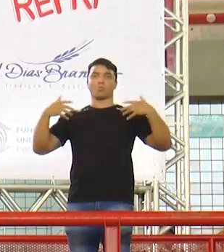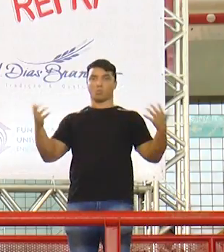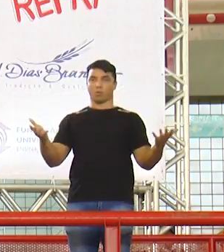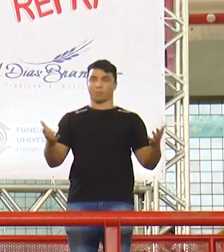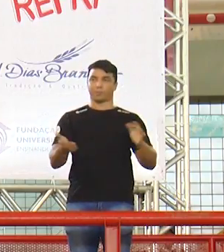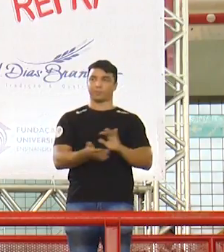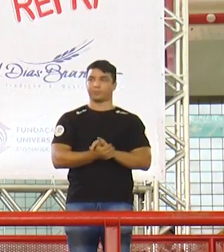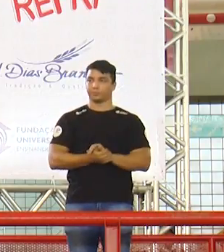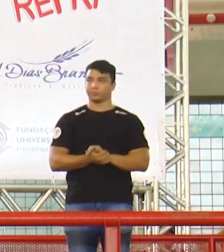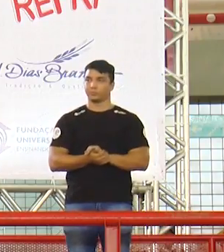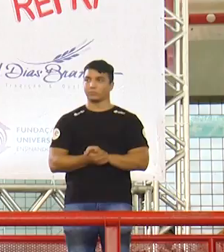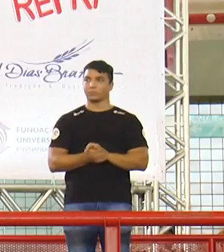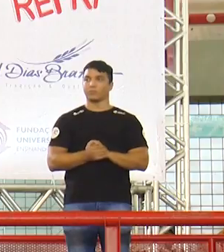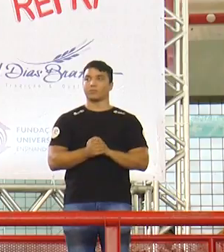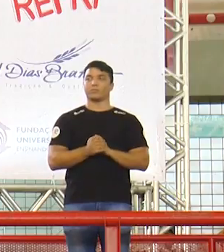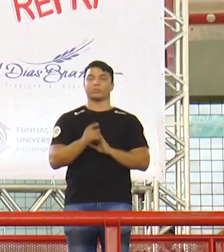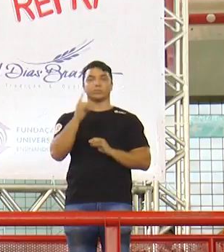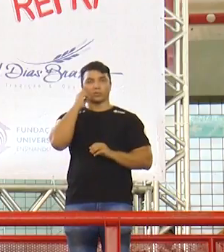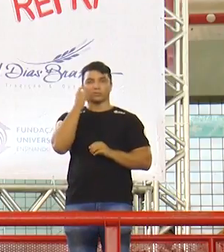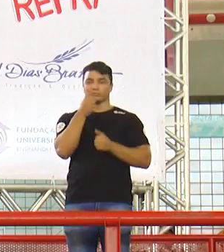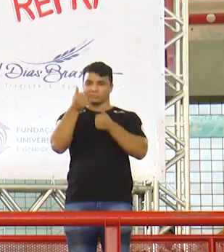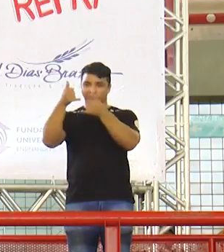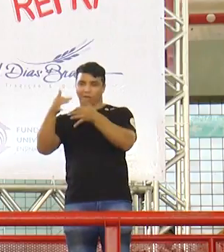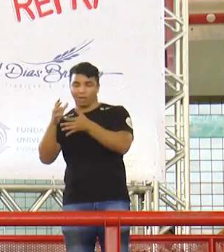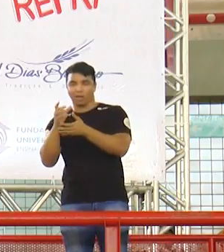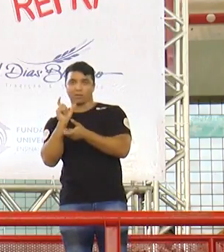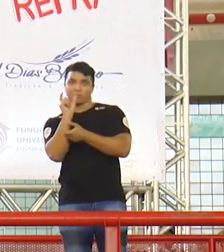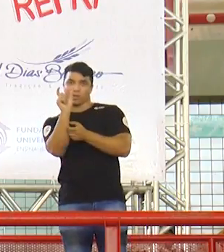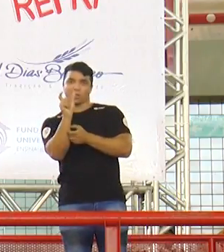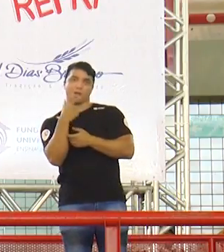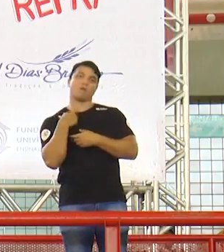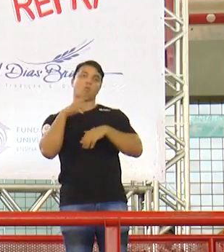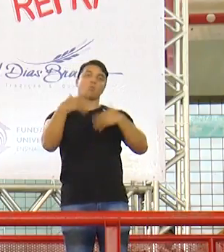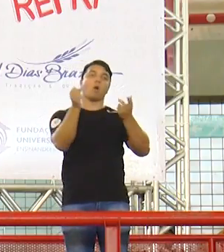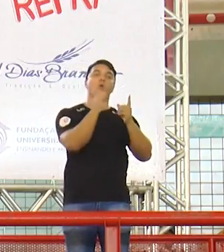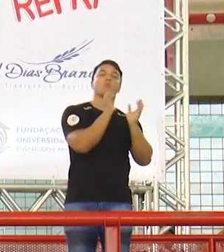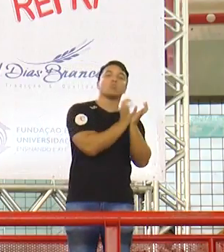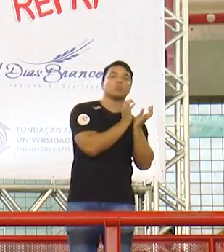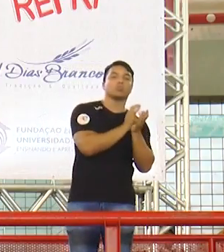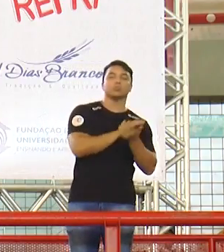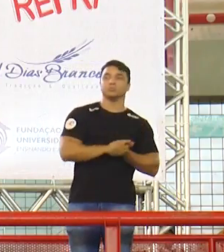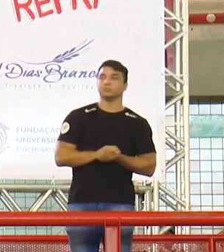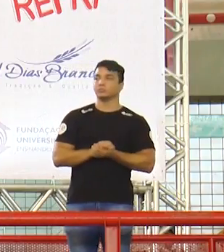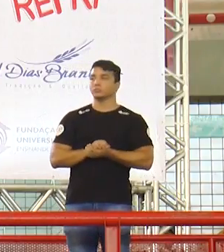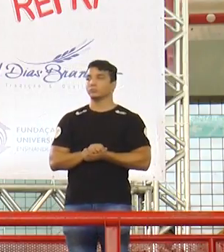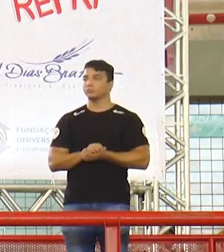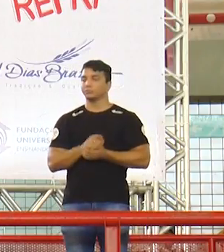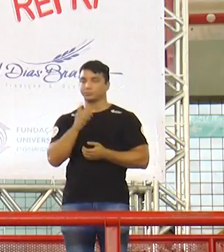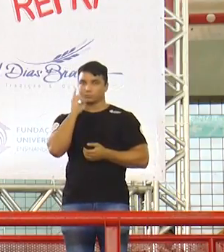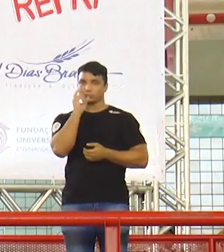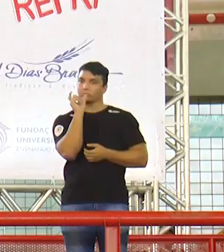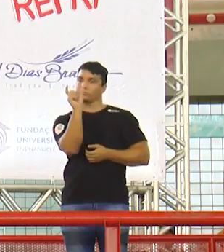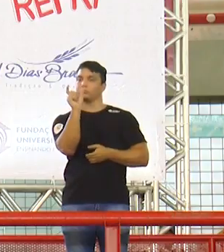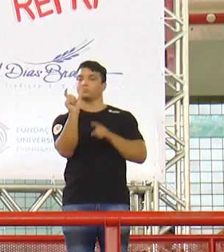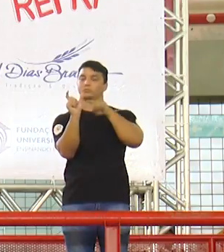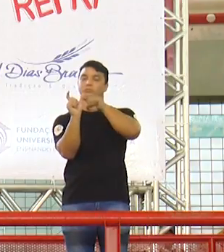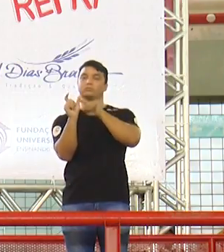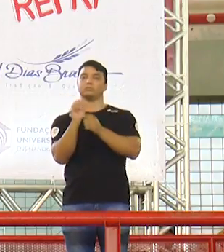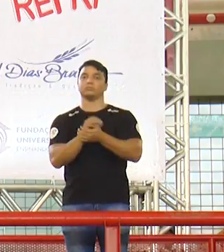social. Qual é o grupo social que está por trás dessas palavras? Olha as palavras.